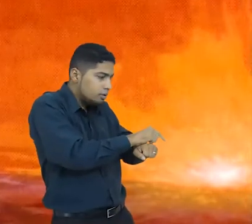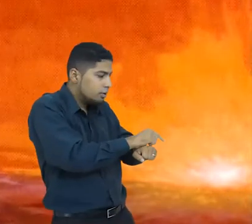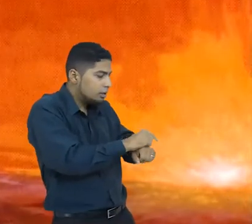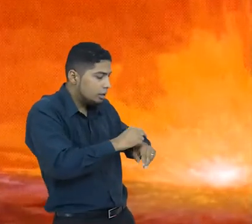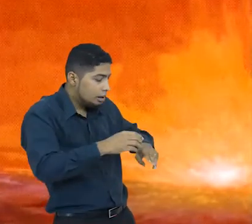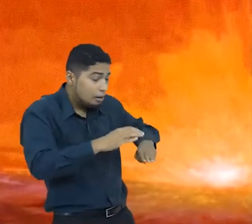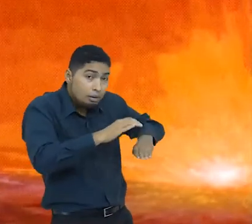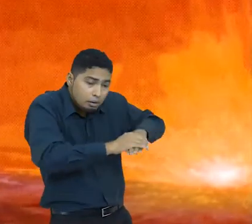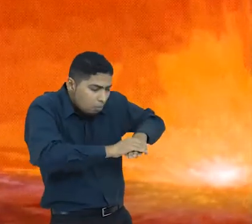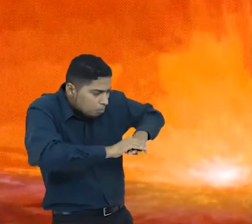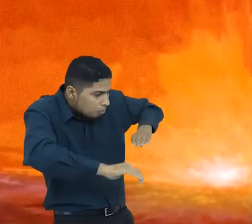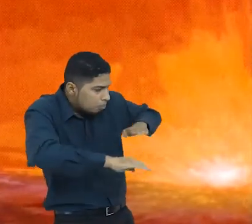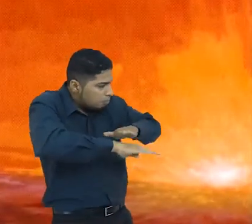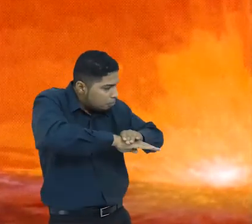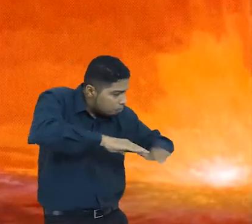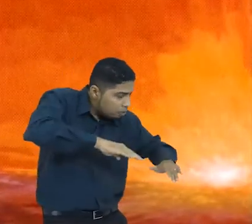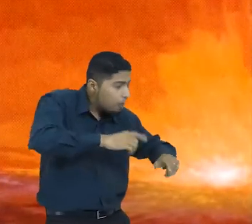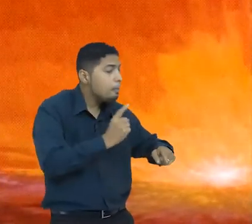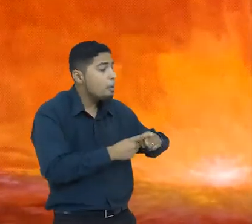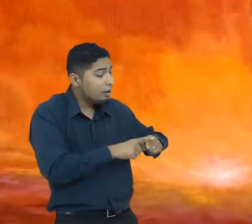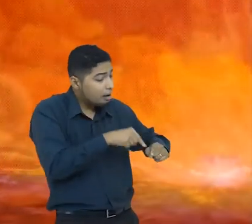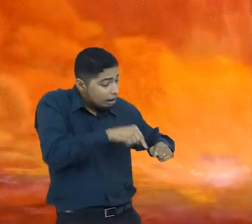mais perto. Tire os sapatos, pois você está